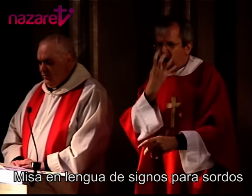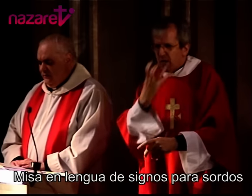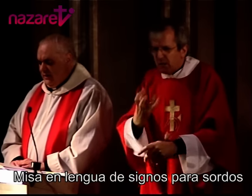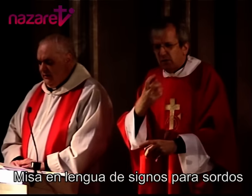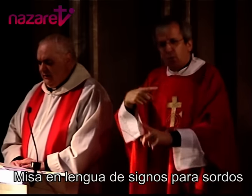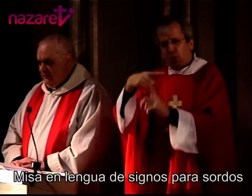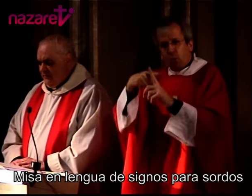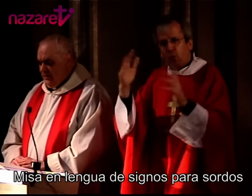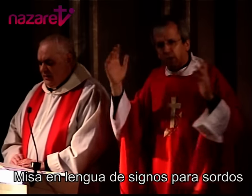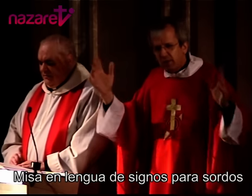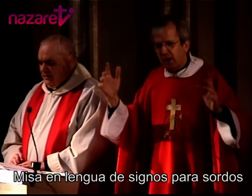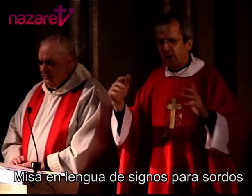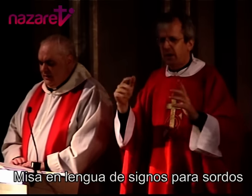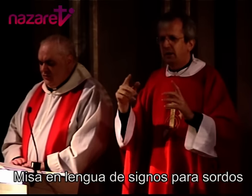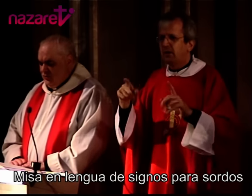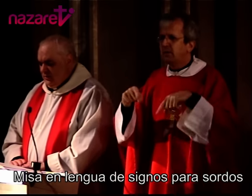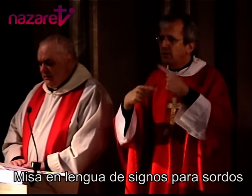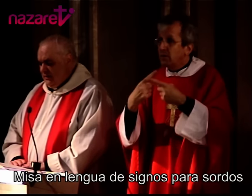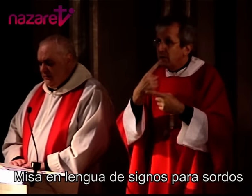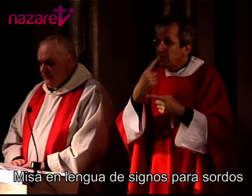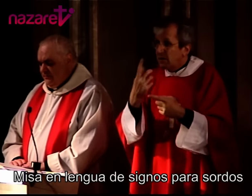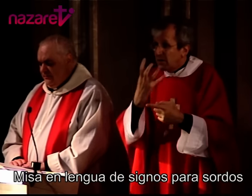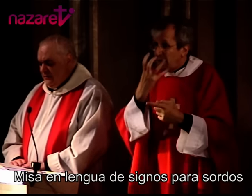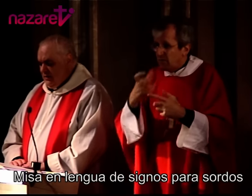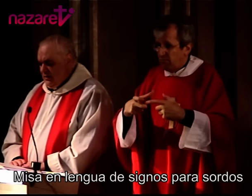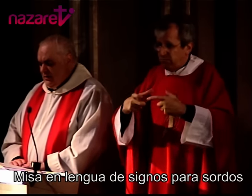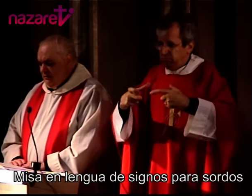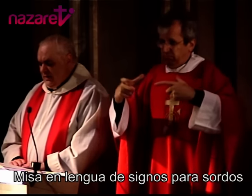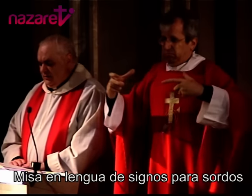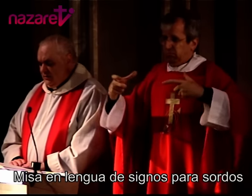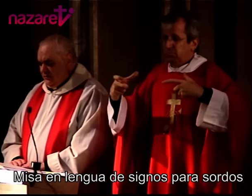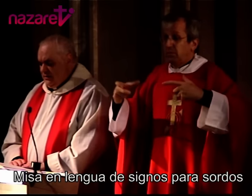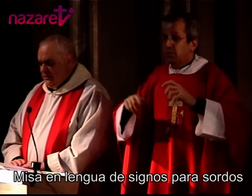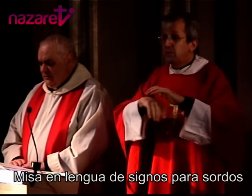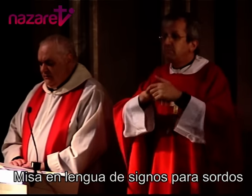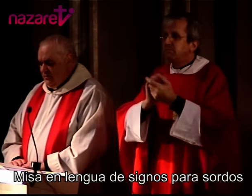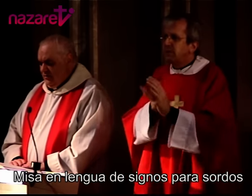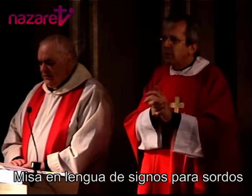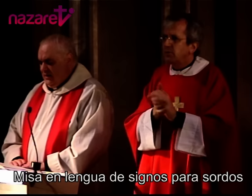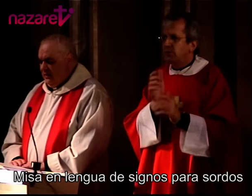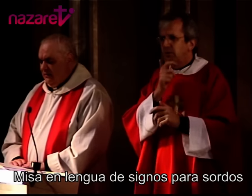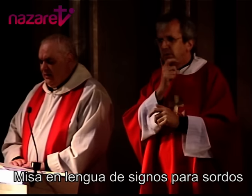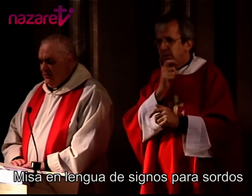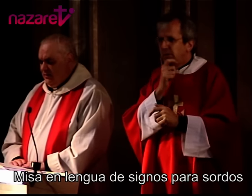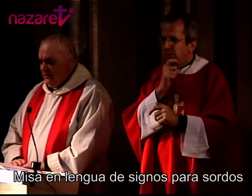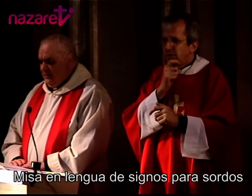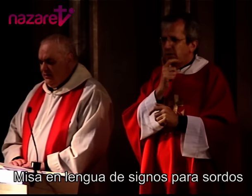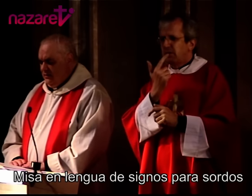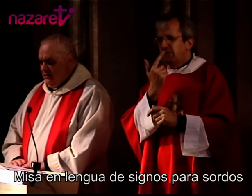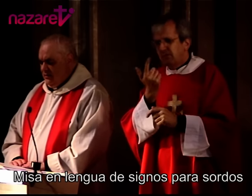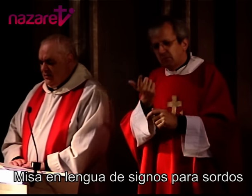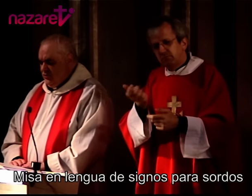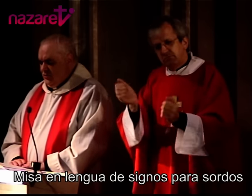que lo crucificara, e iba creciendo su gritería. Pilato entonces sentenció que se realizara lo que